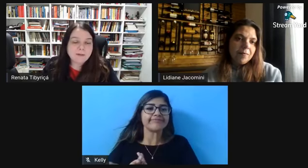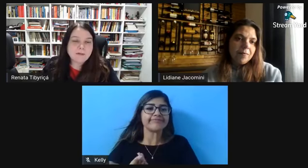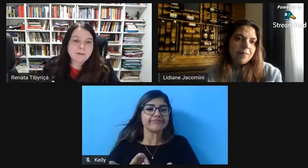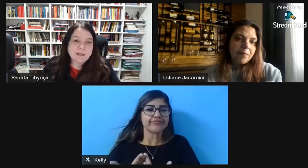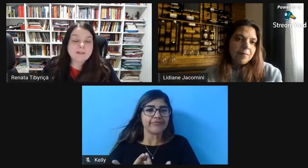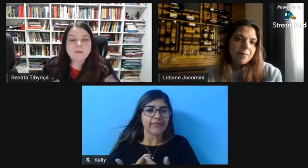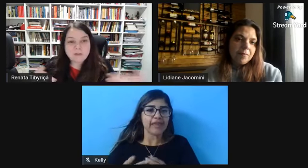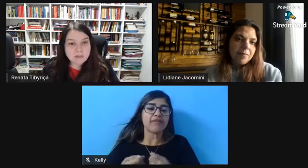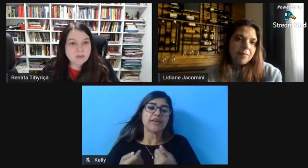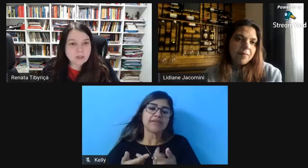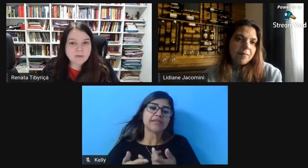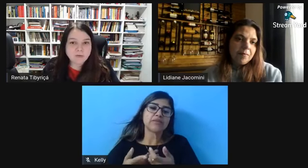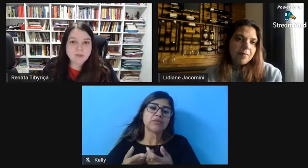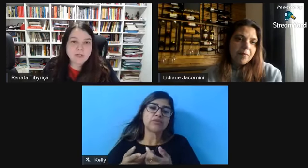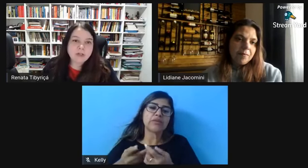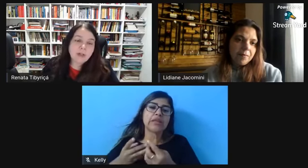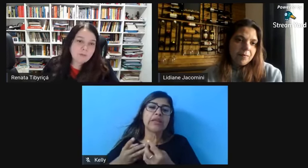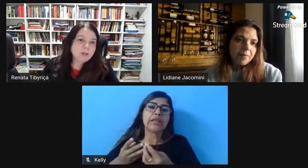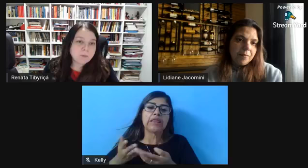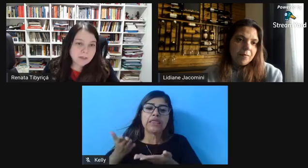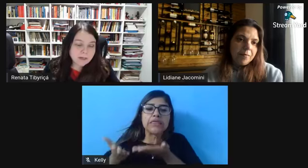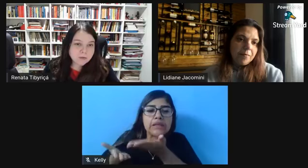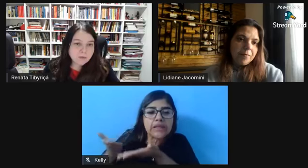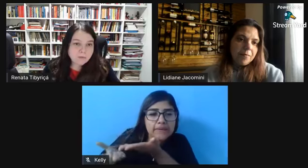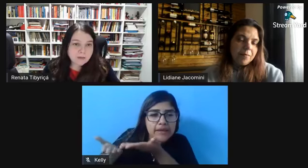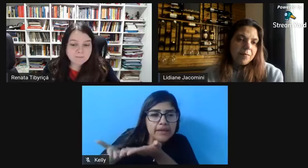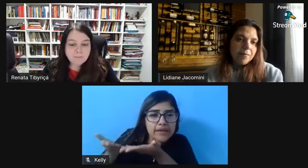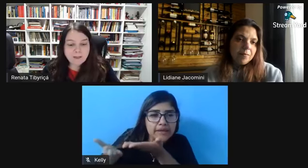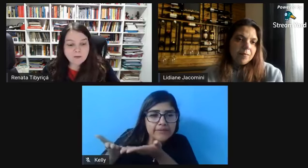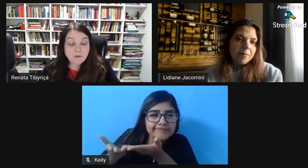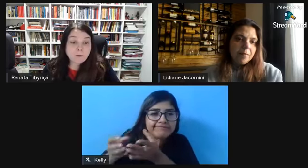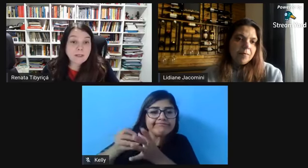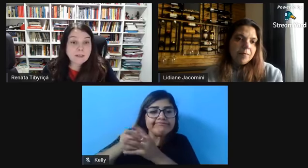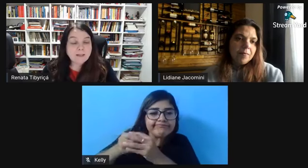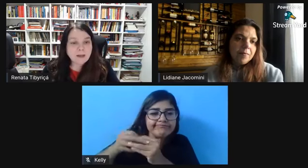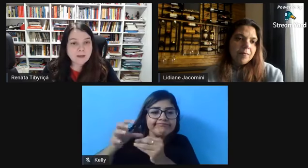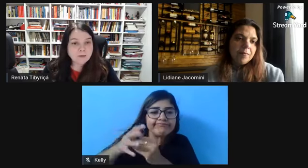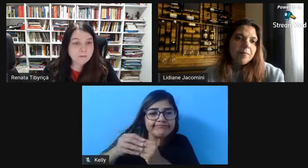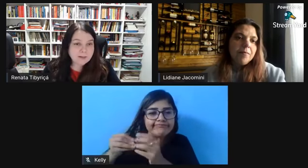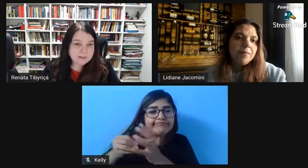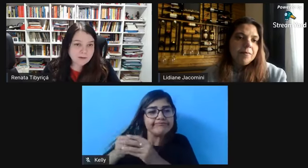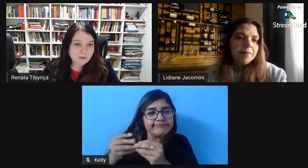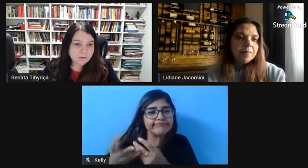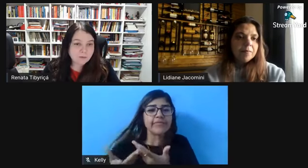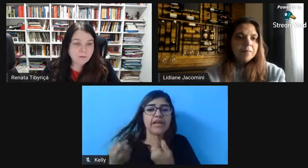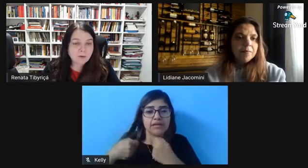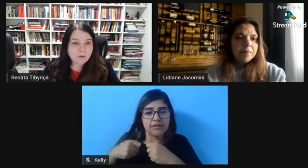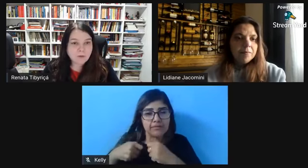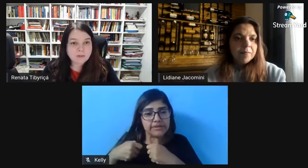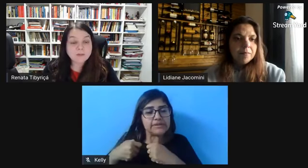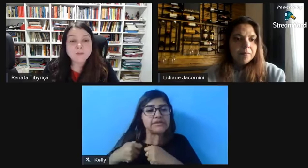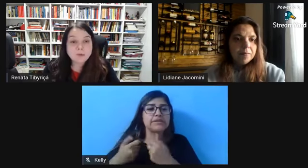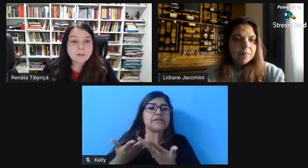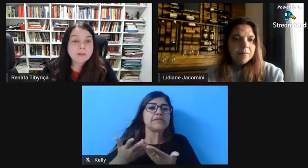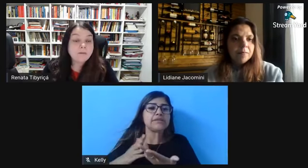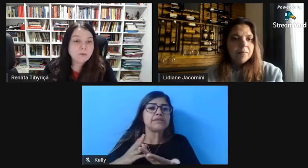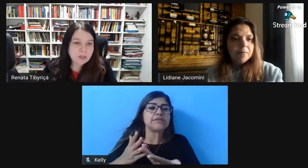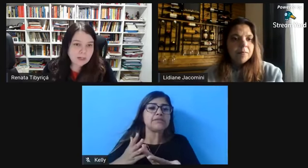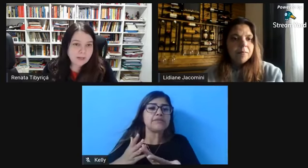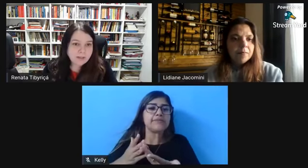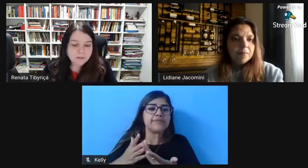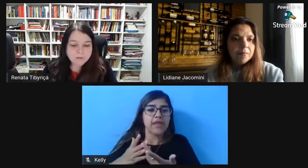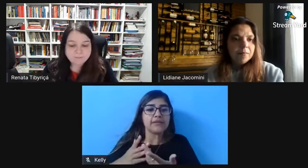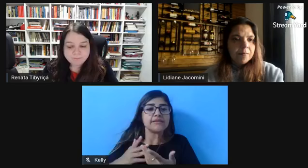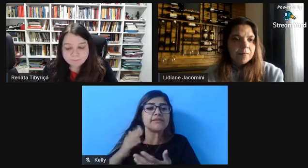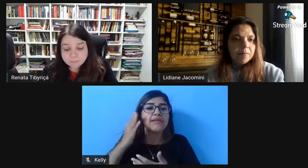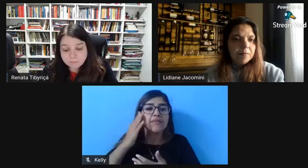celular, né? Se isso existisse um dia, de repente poderia resolver. Então, eu vou ter que lidar com as disfunções que vão